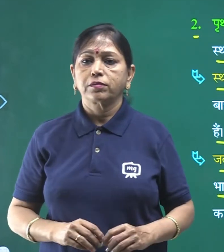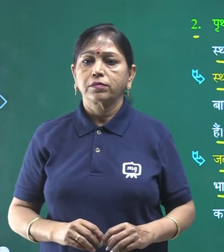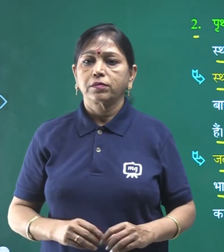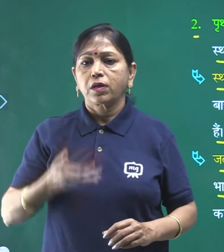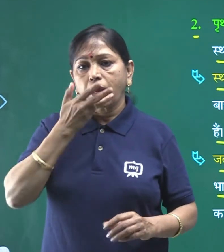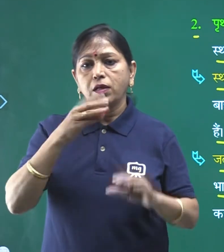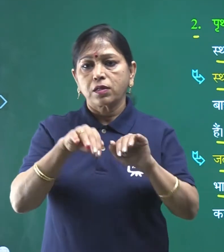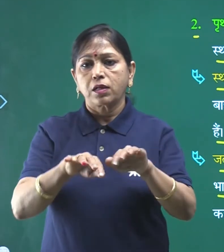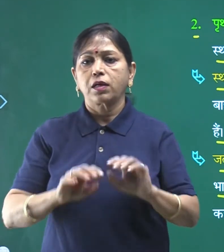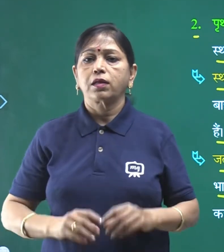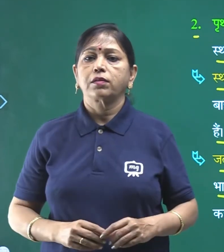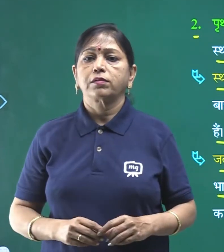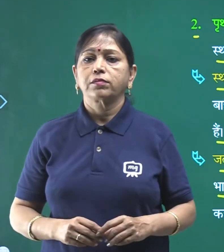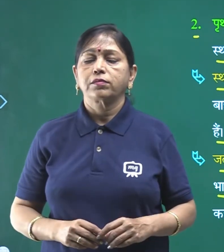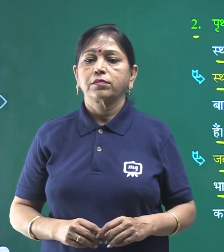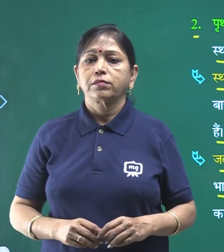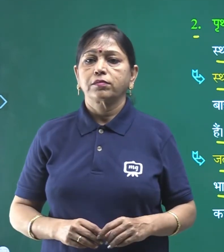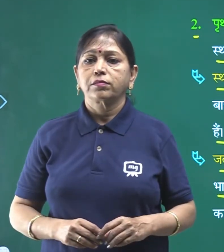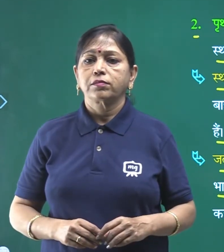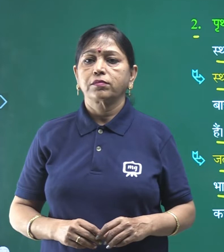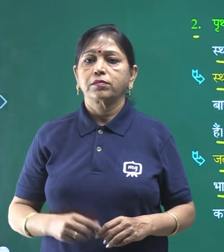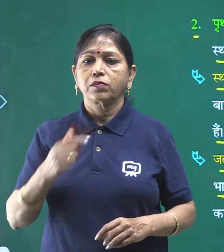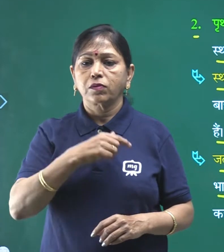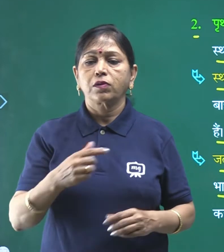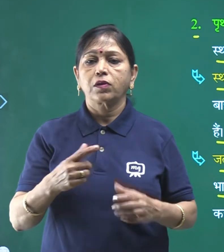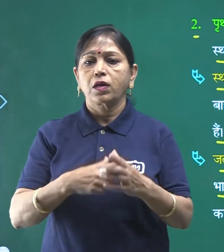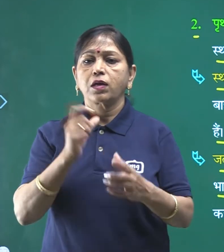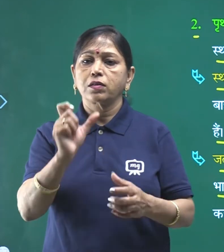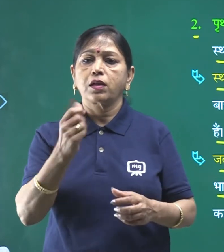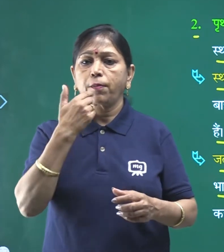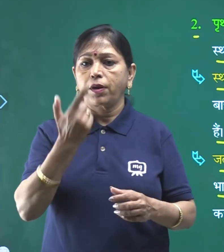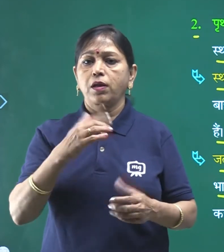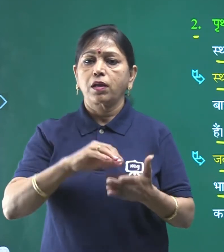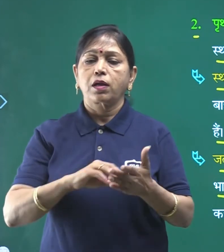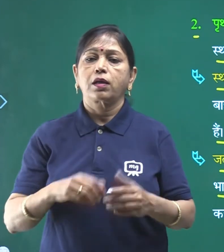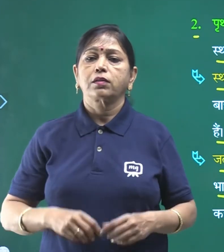कि जल है जो यह जलमंडल अकेला आता है